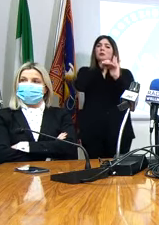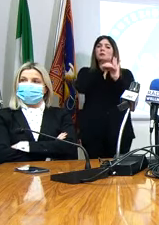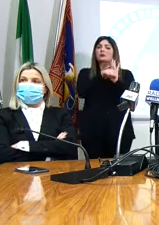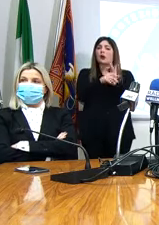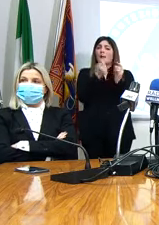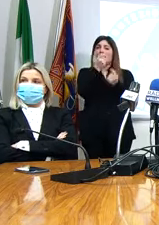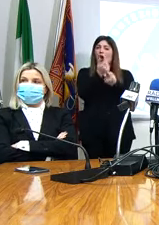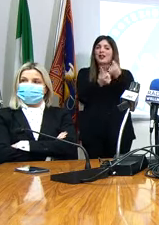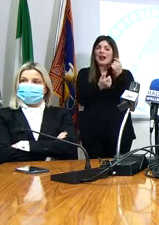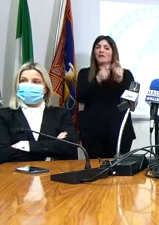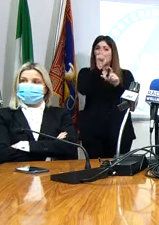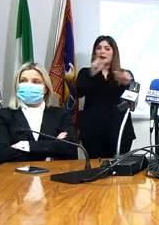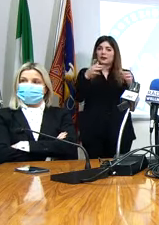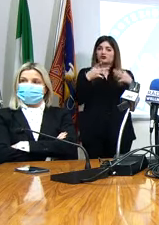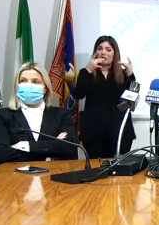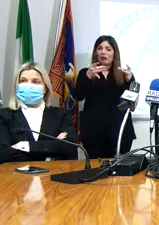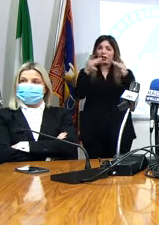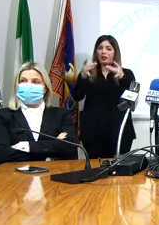E